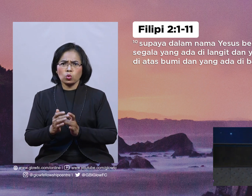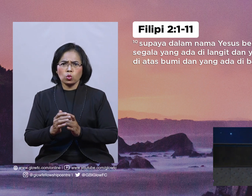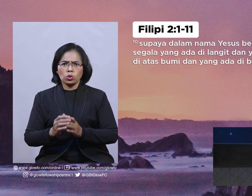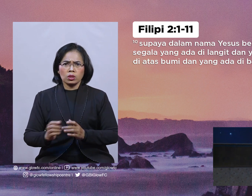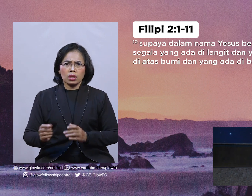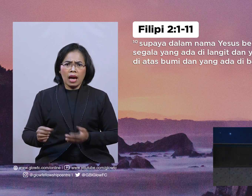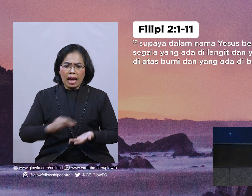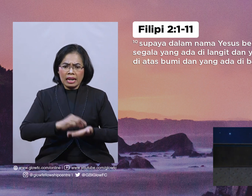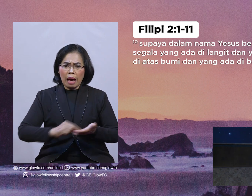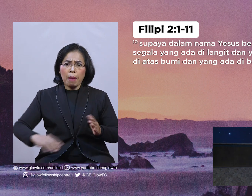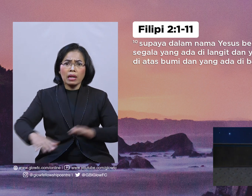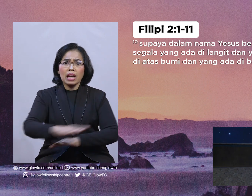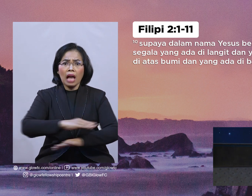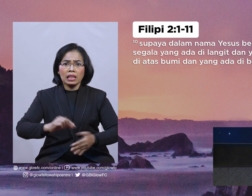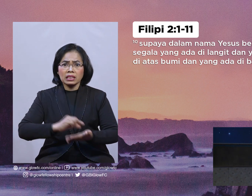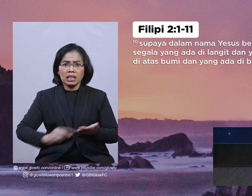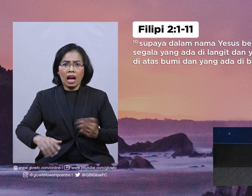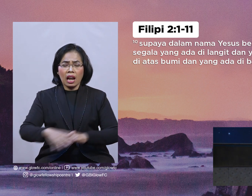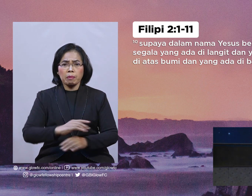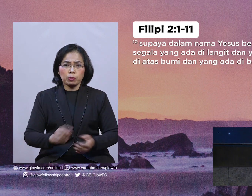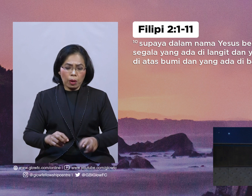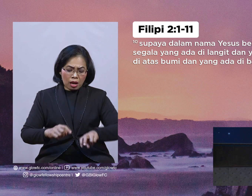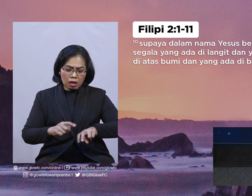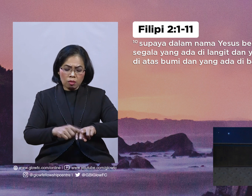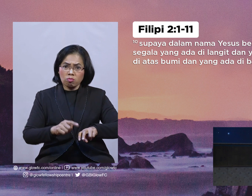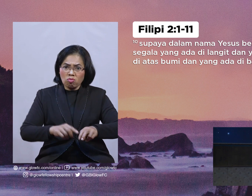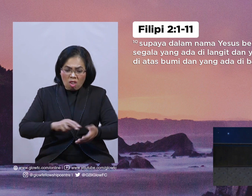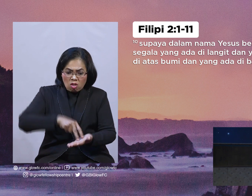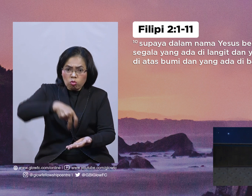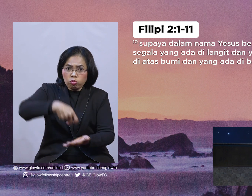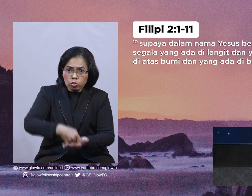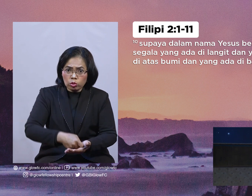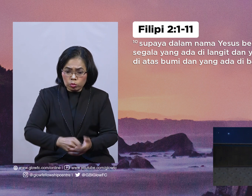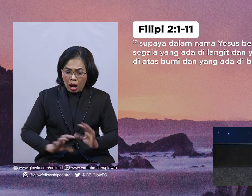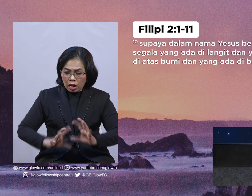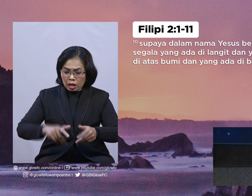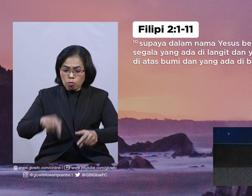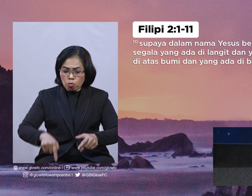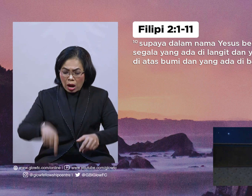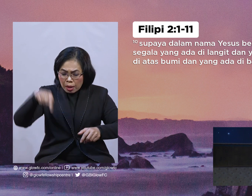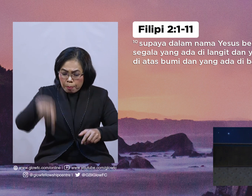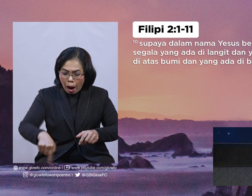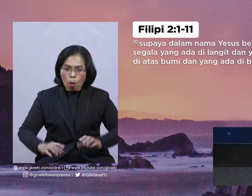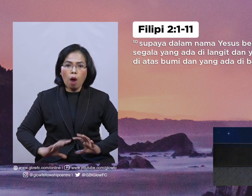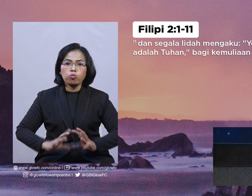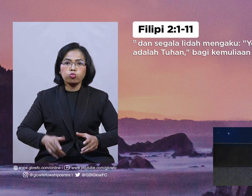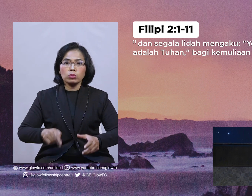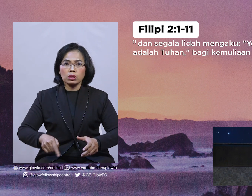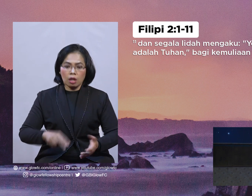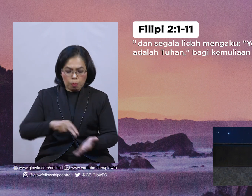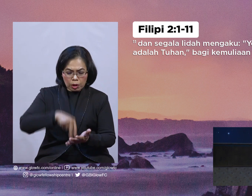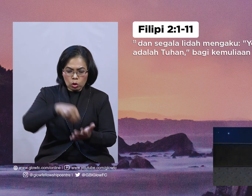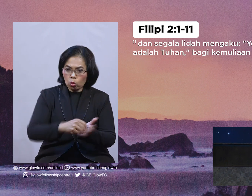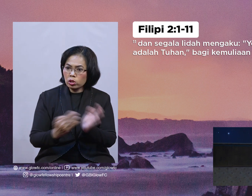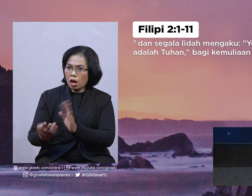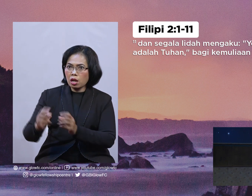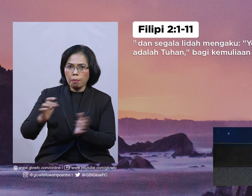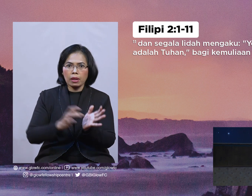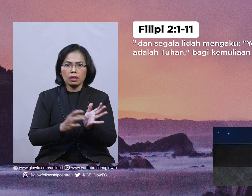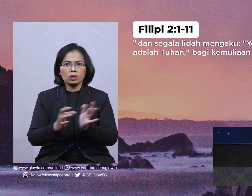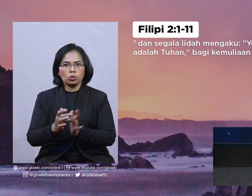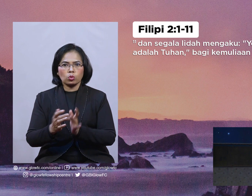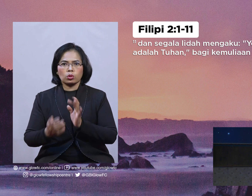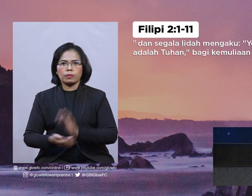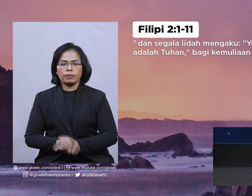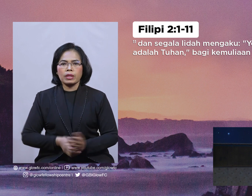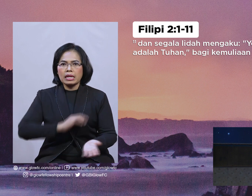sepeda lam nama Yesus bertekuk lutut segala yang ahli langit dan yang ada di atas bumi dan yang ada di bawah bumi klik at11